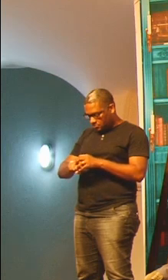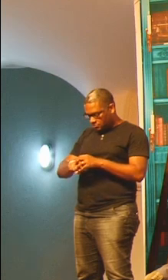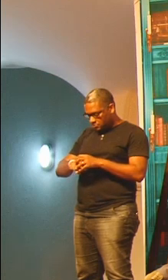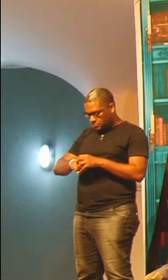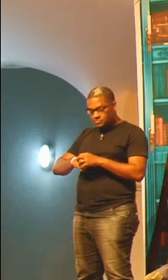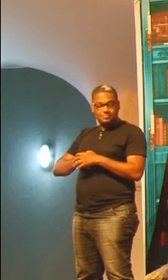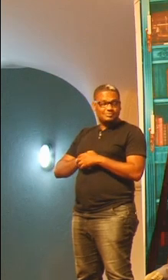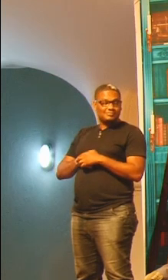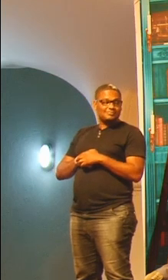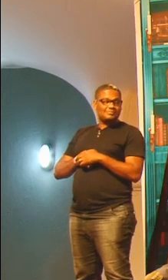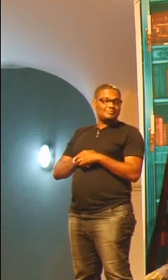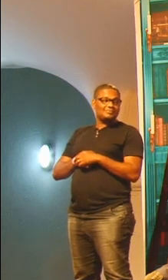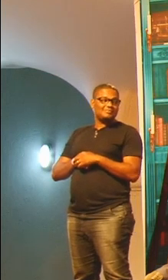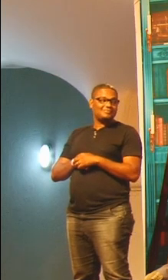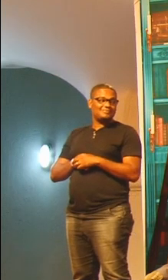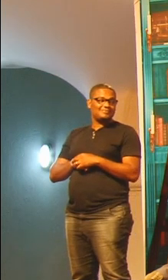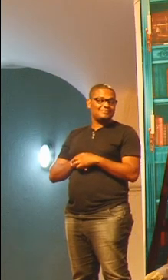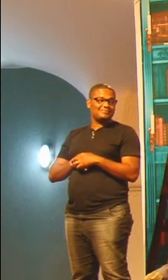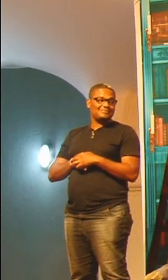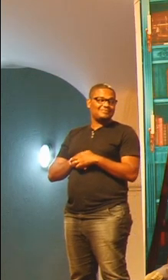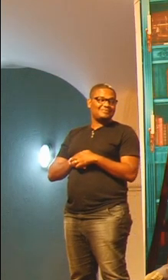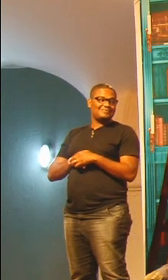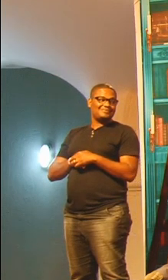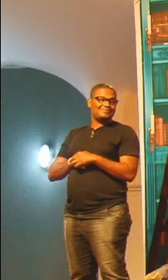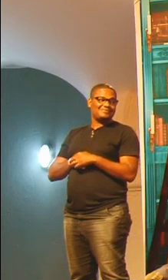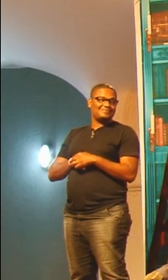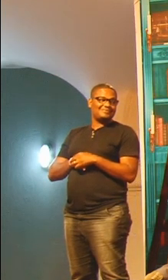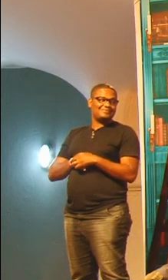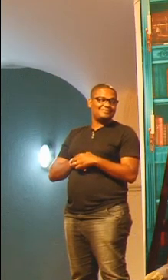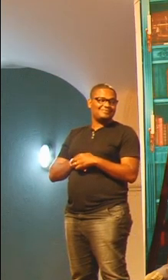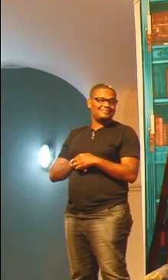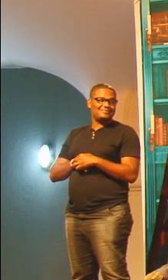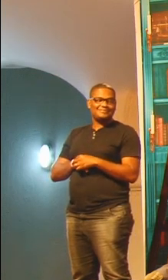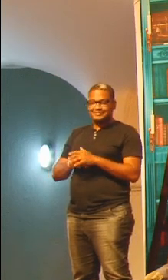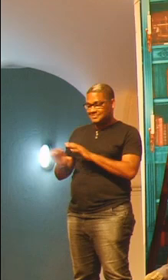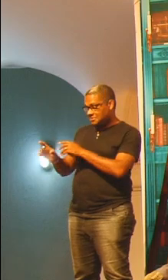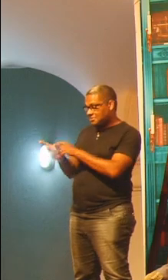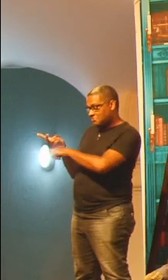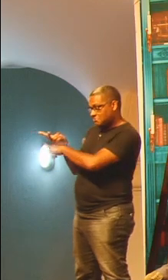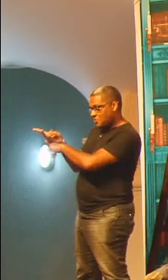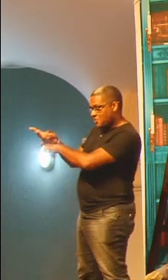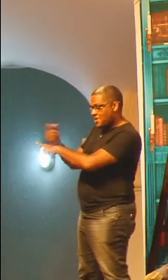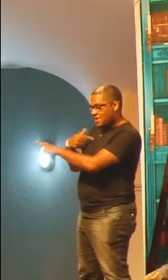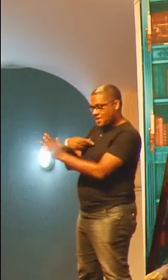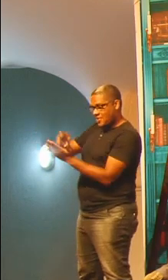Quer mais um tempinho para procurar, Marcelo? Enquanto eu estou lendo, tá.